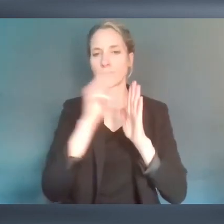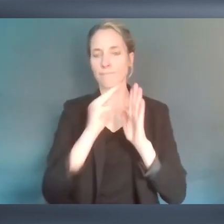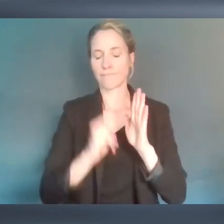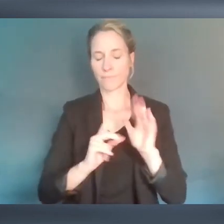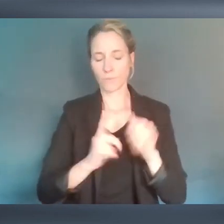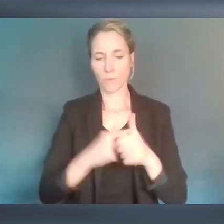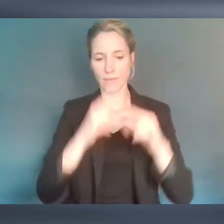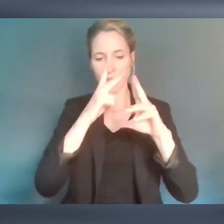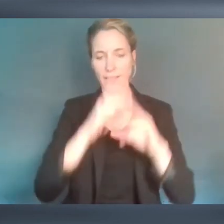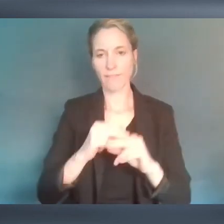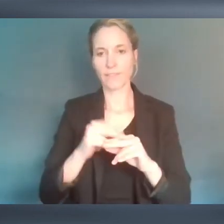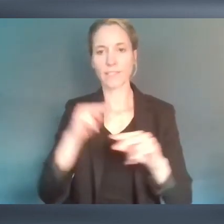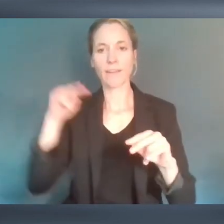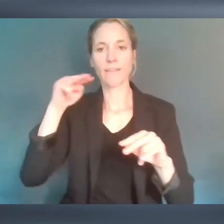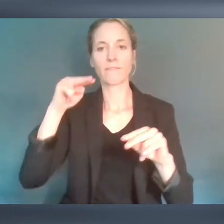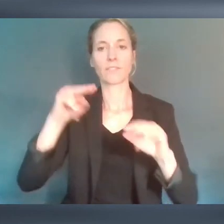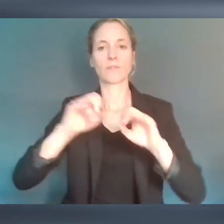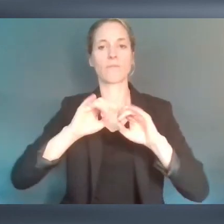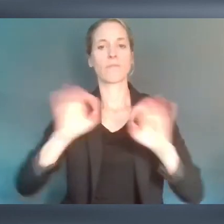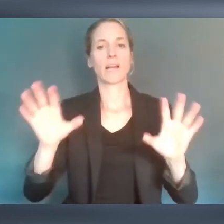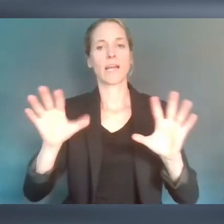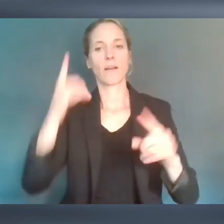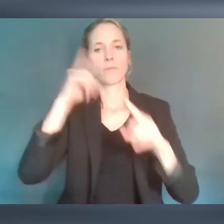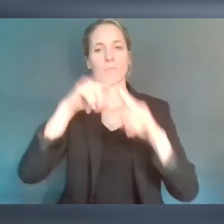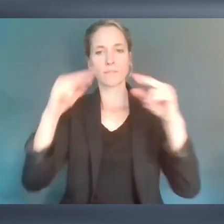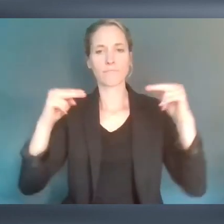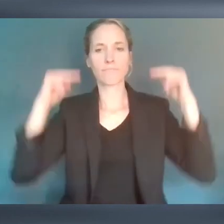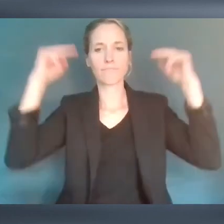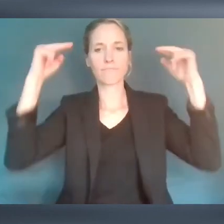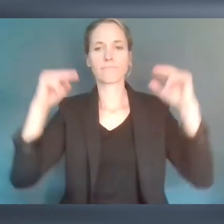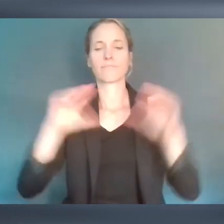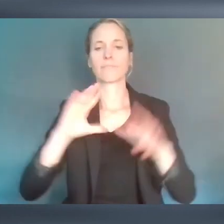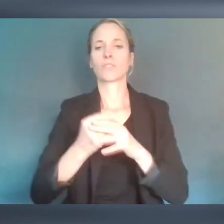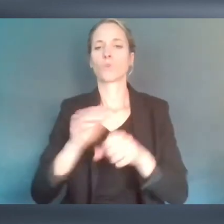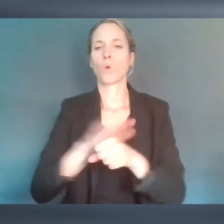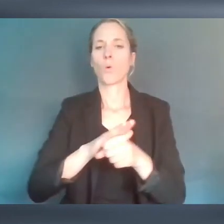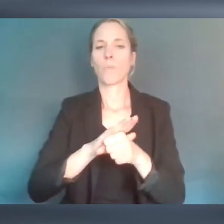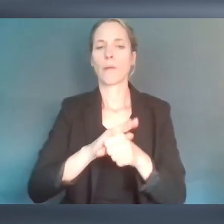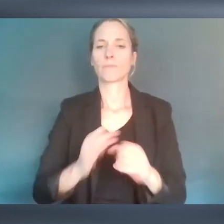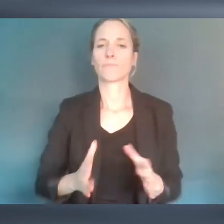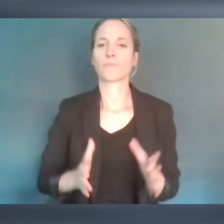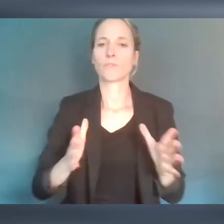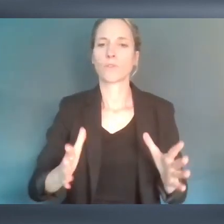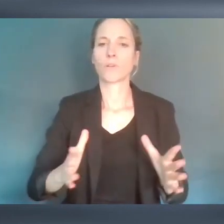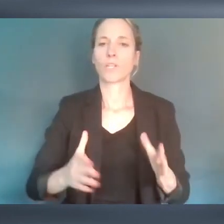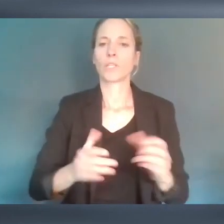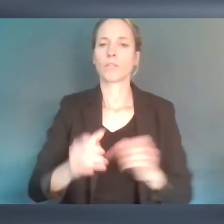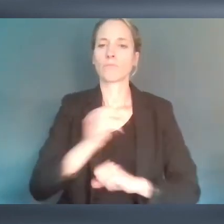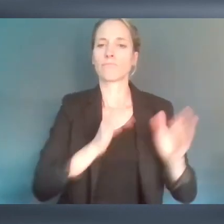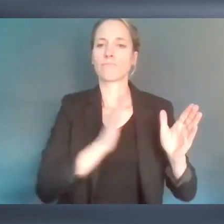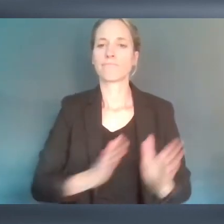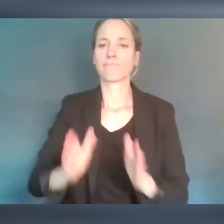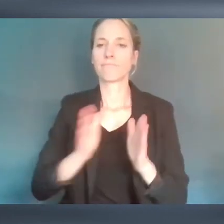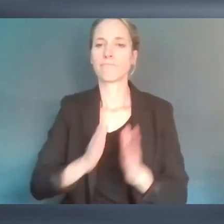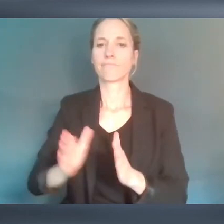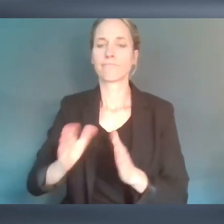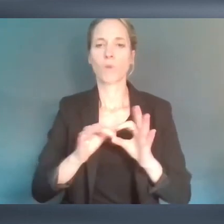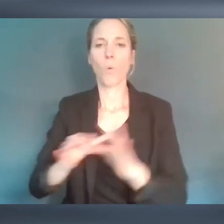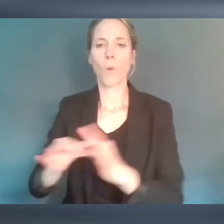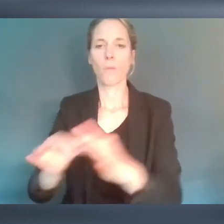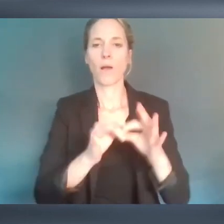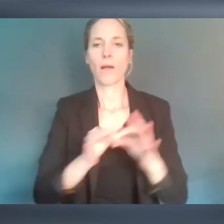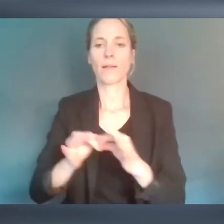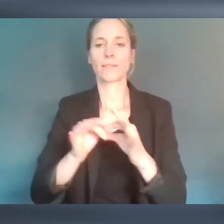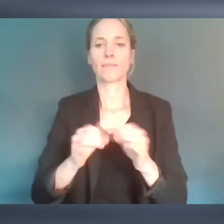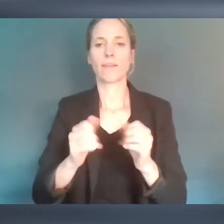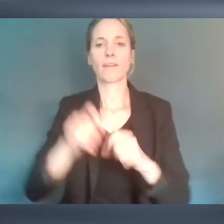claire et audacieuse de l'inclusion totale. S'engager dans une planification et une mise en œuvre collaborative avec son